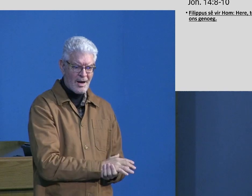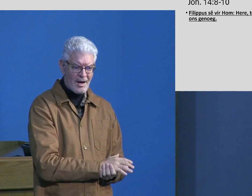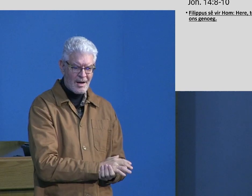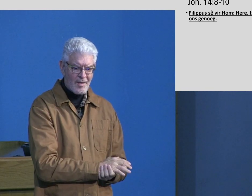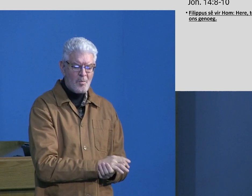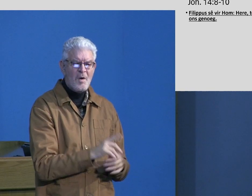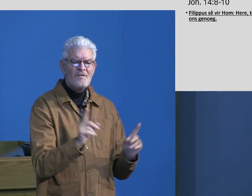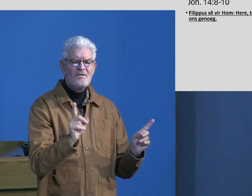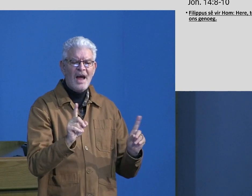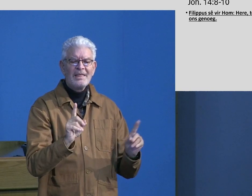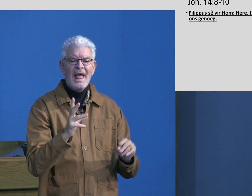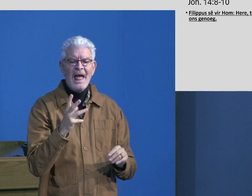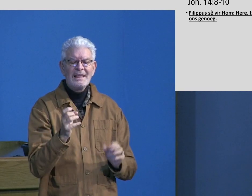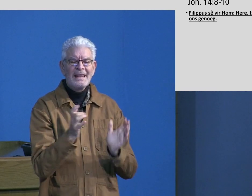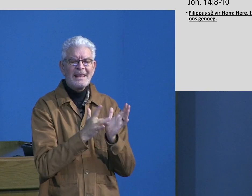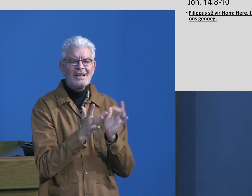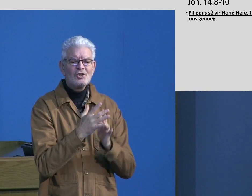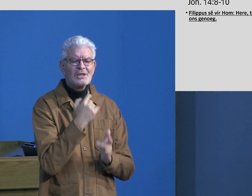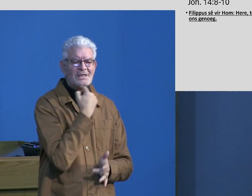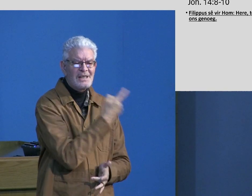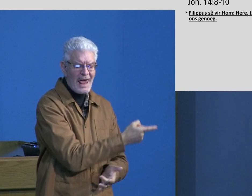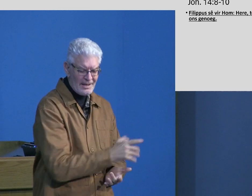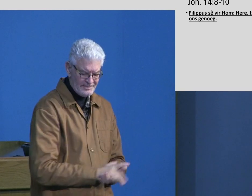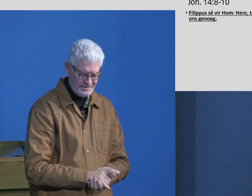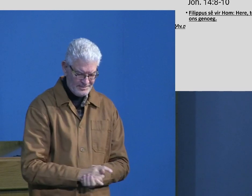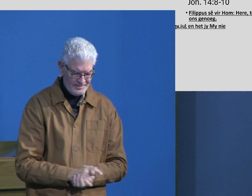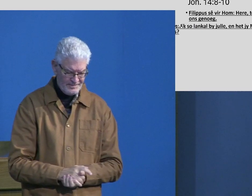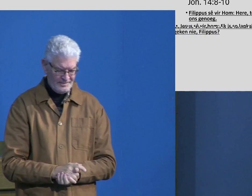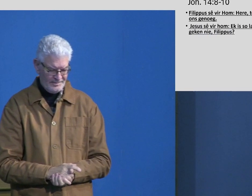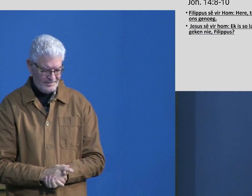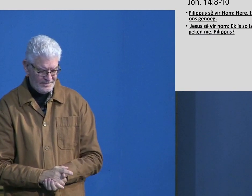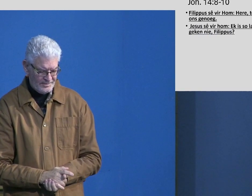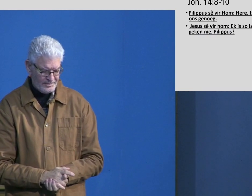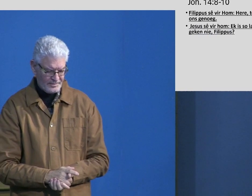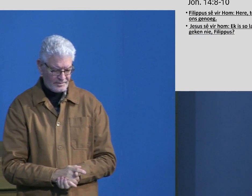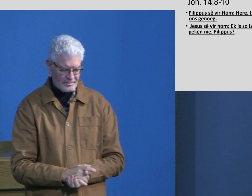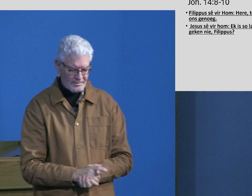Sy lewe is so en God is so wat het Jesus vir hom gesê?